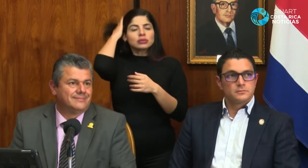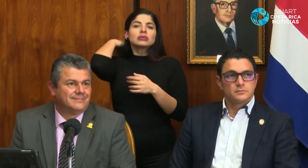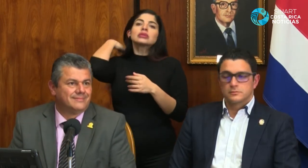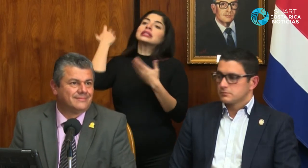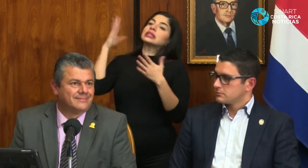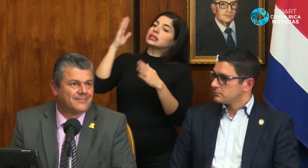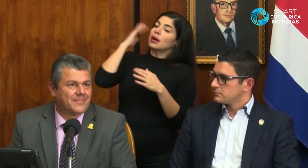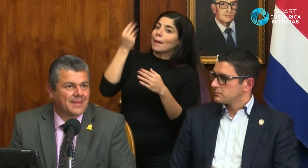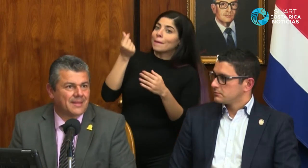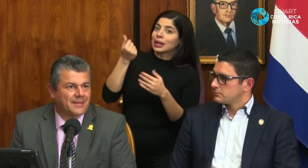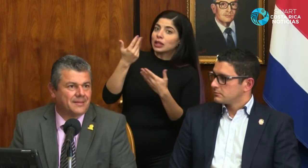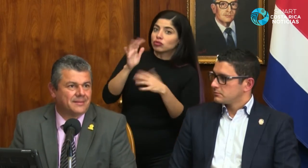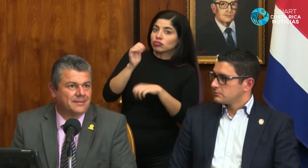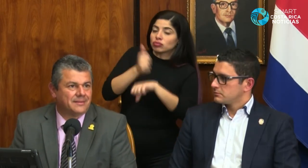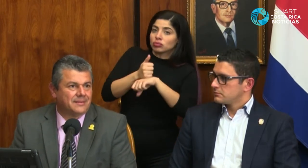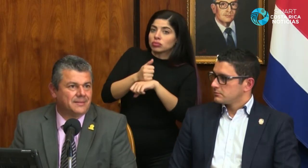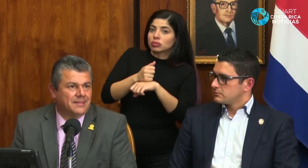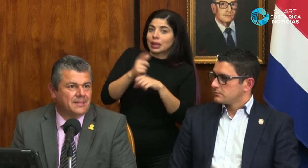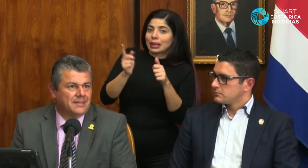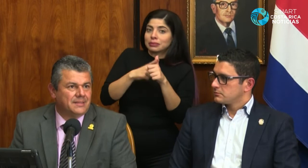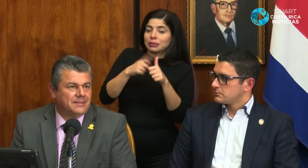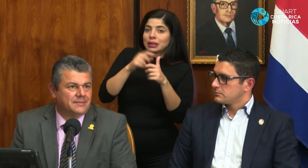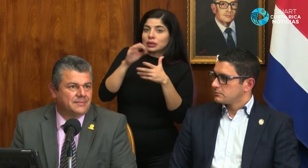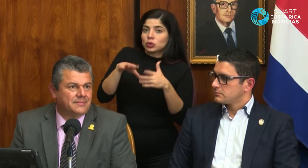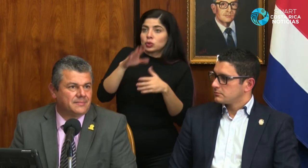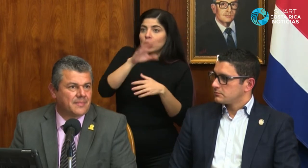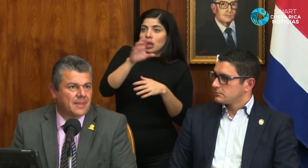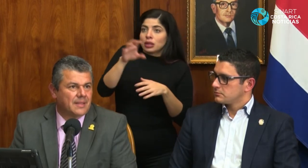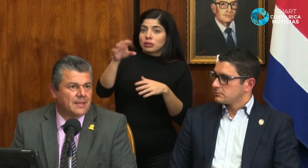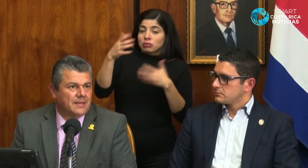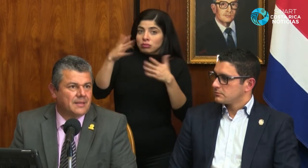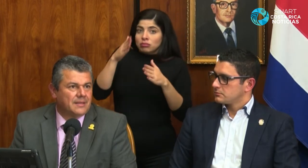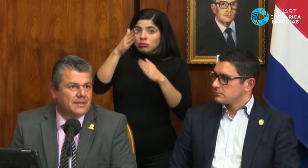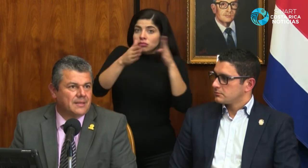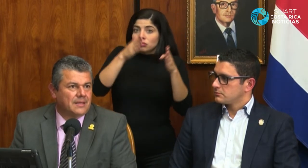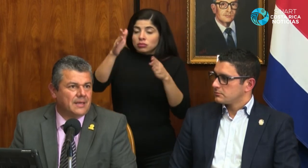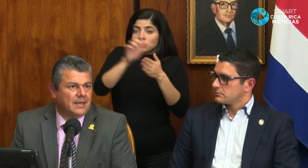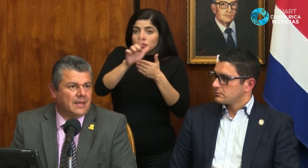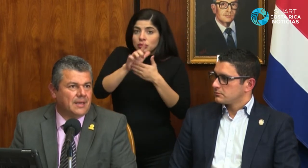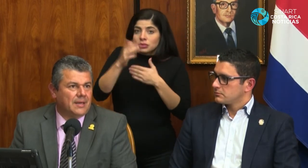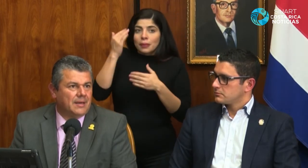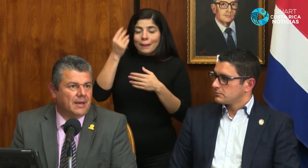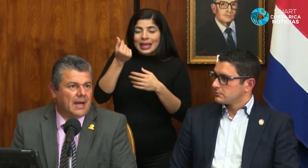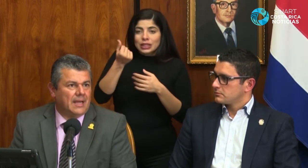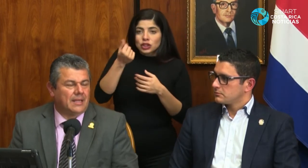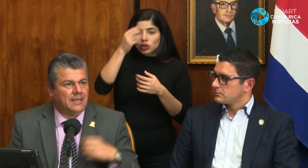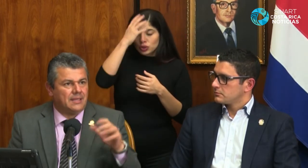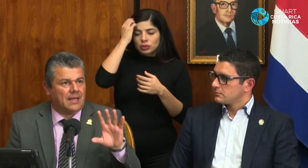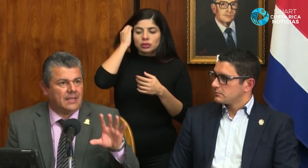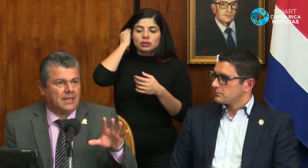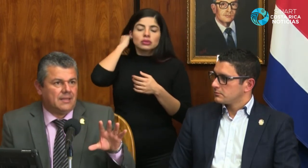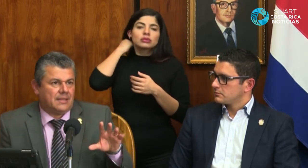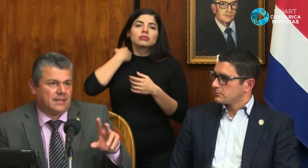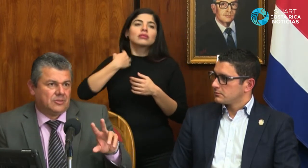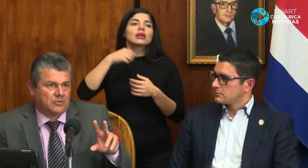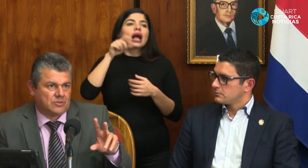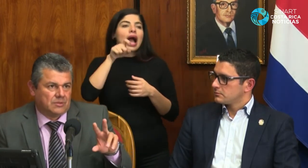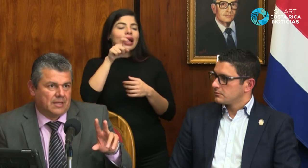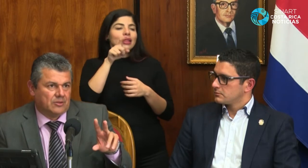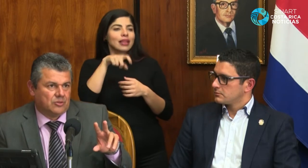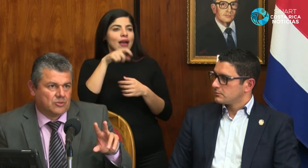ya, digamos, definido en los primeros centros educativos que ya se han tirado la orden de desinfección? ¿Algún precio? Aquí hay que